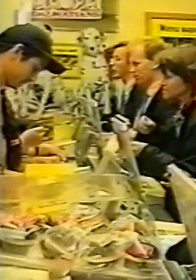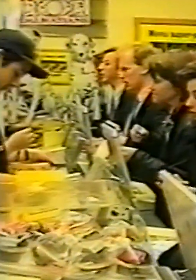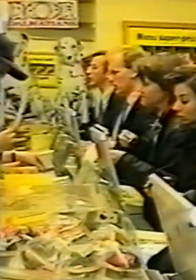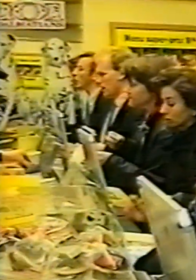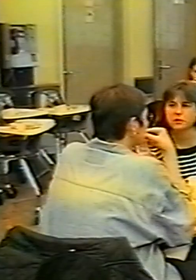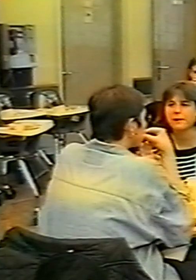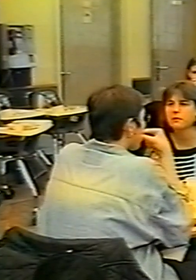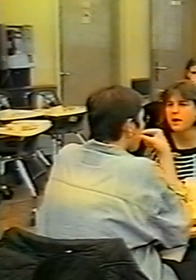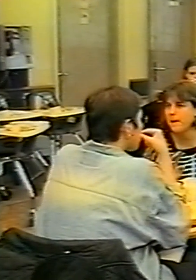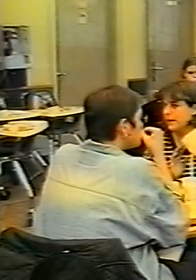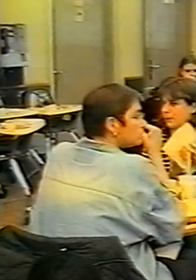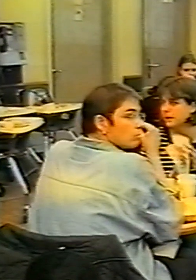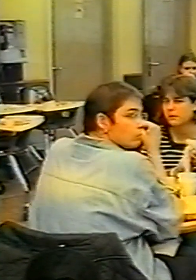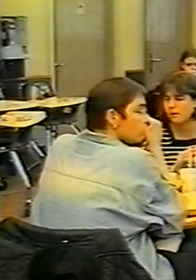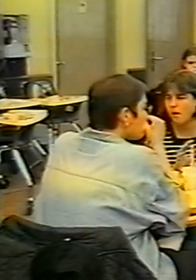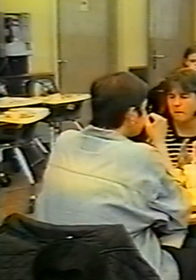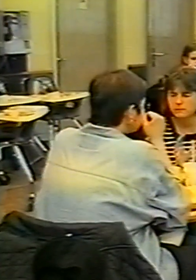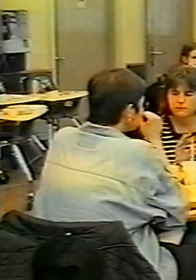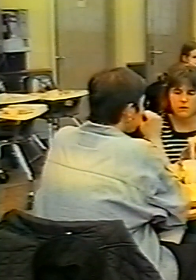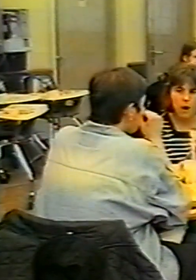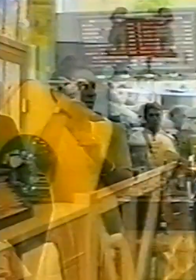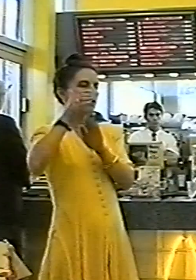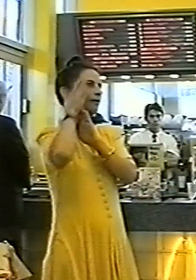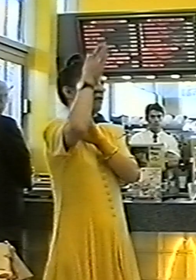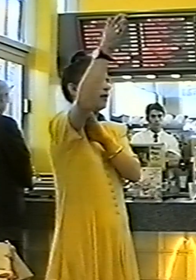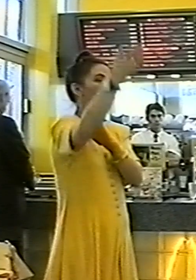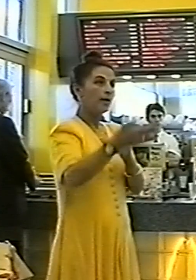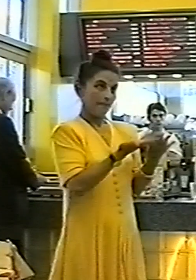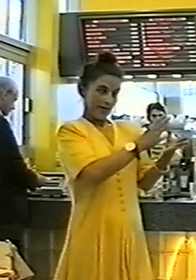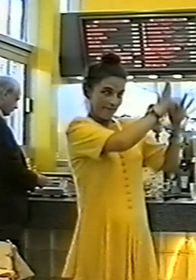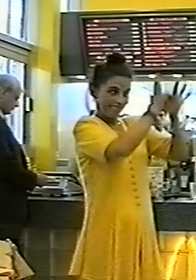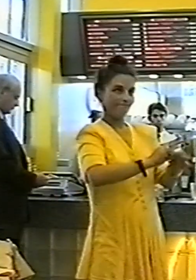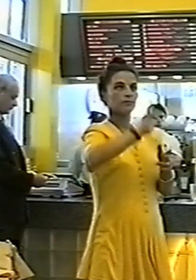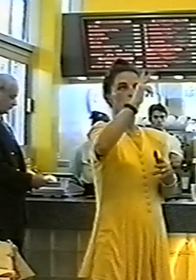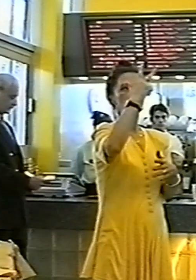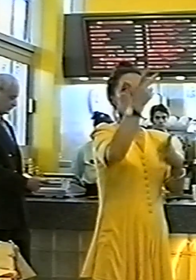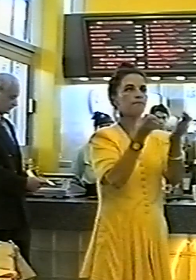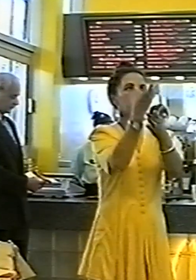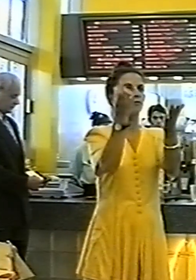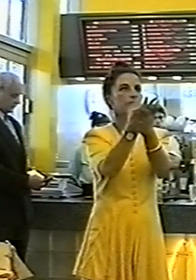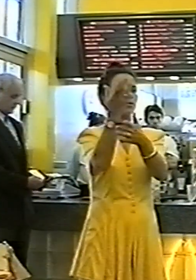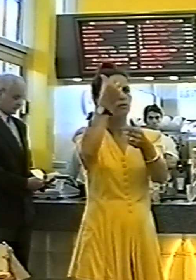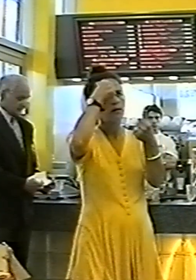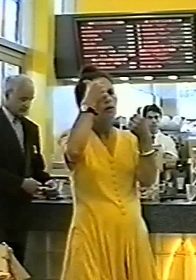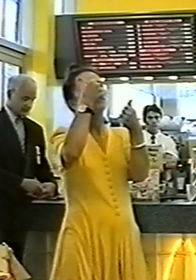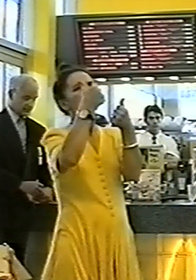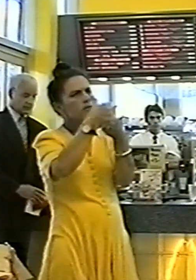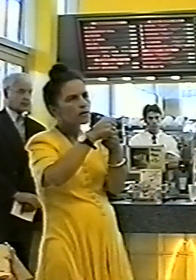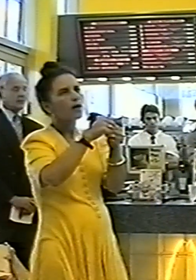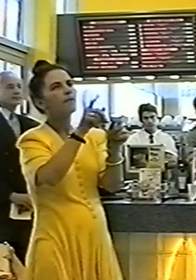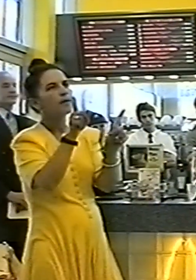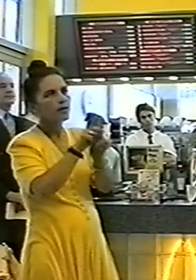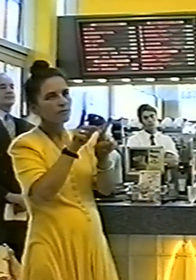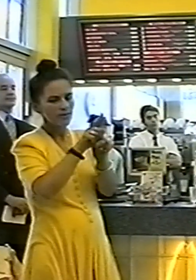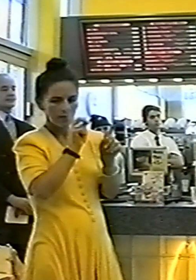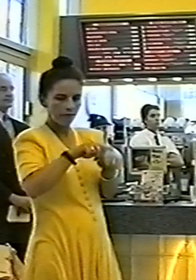première européenne, et ça nous amène au troisième événement où nous nous sommes rappelés que nous devons aussi voir près